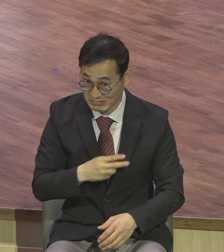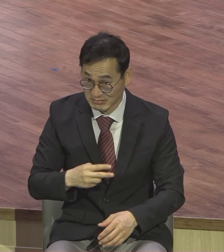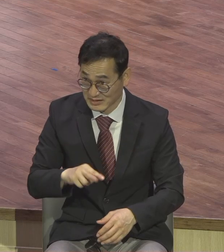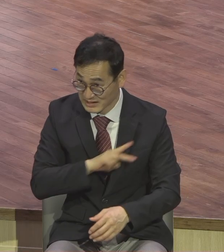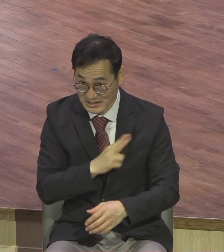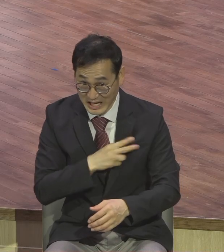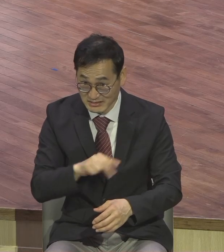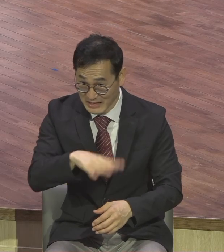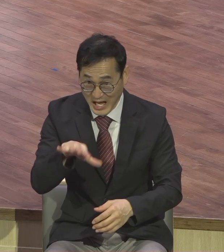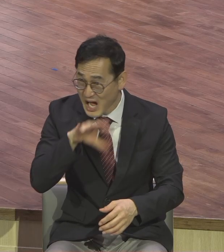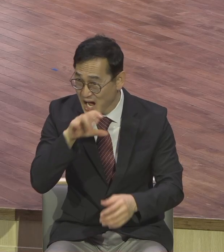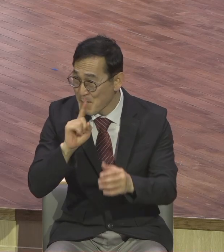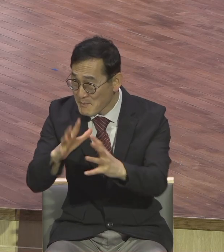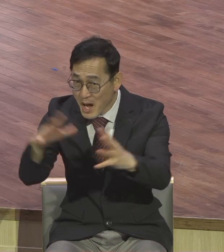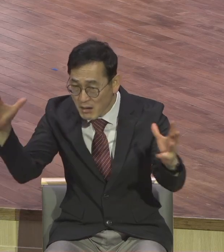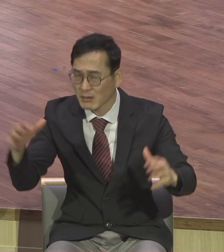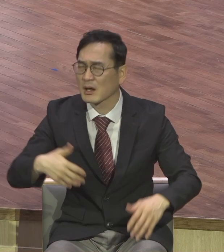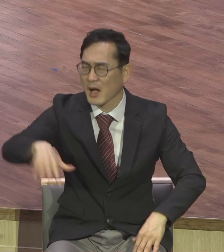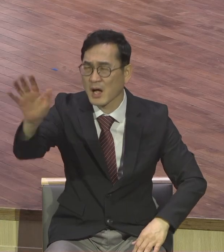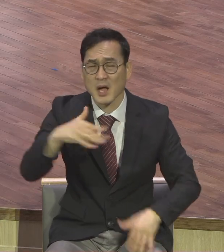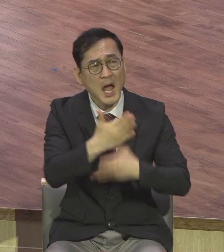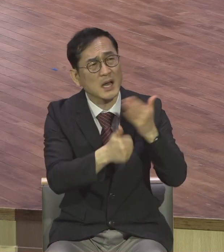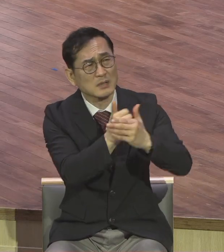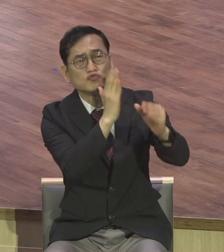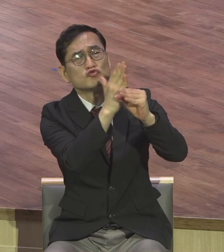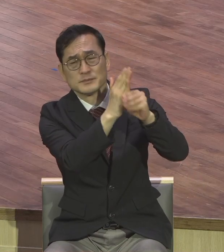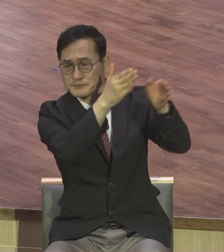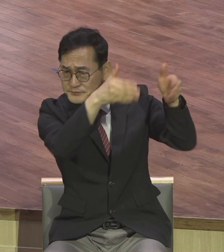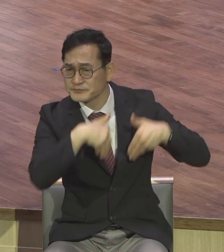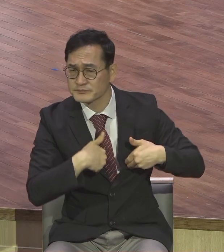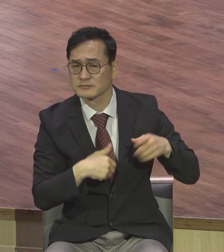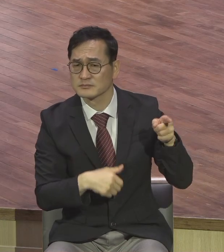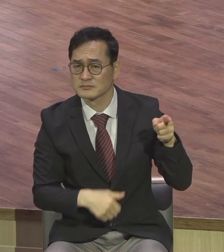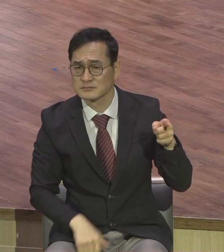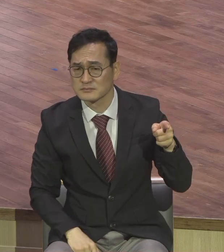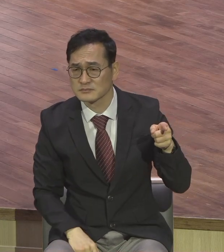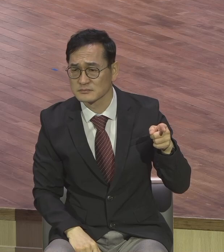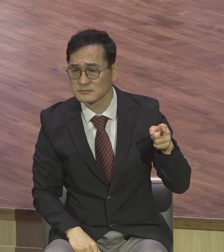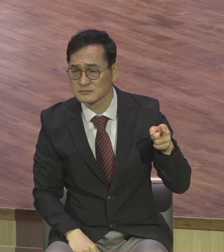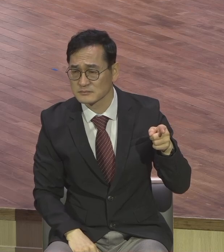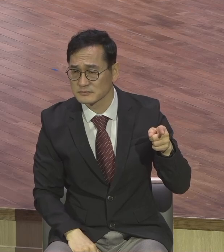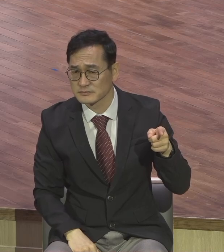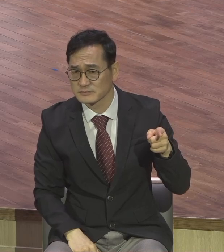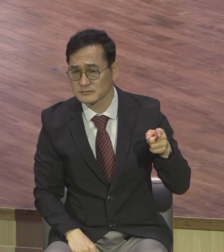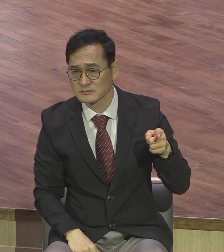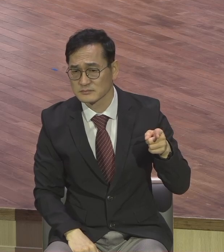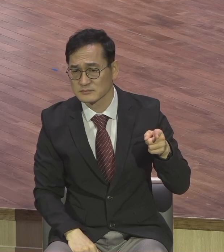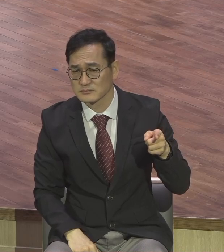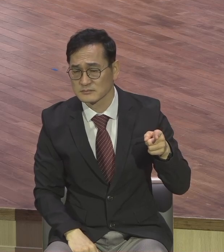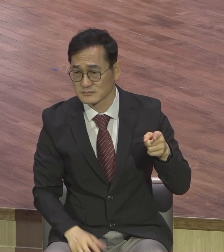운동 이 복음동 혼자라도 할 거다. 그래 돼야 돼요.